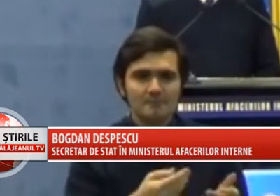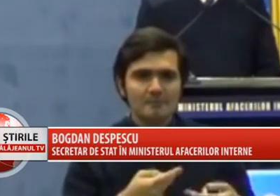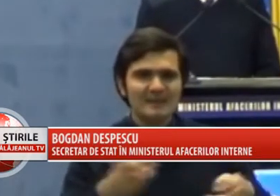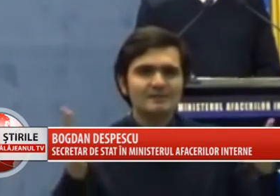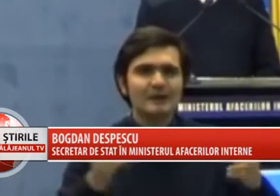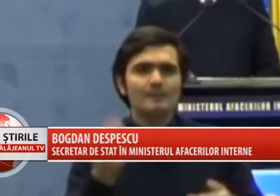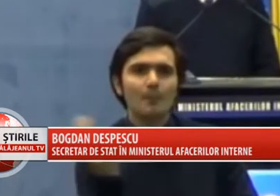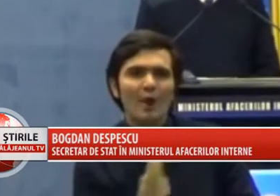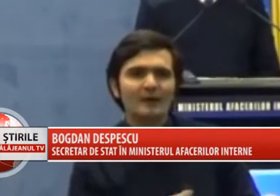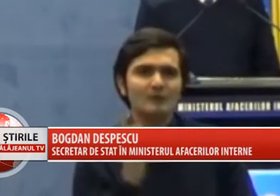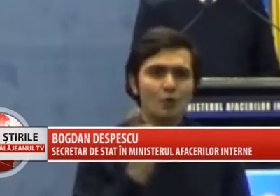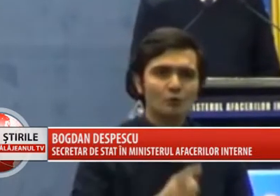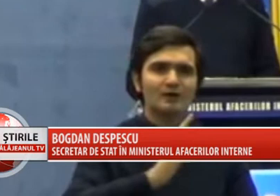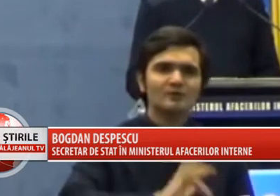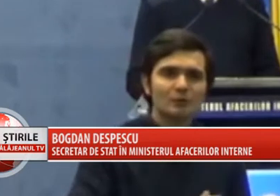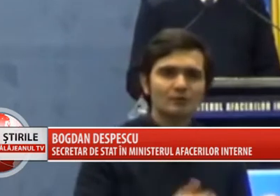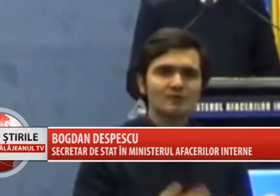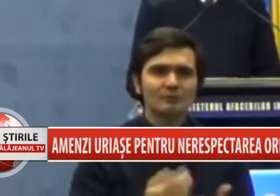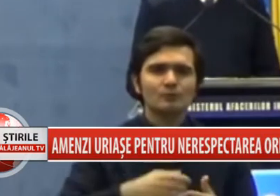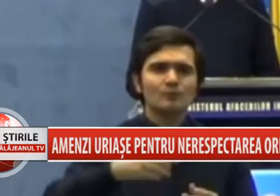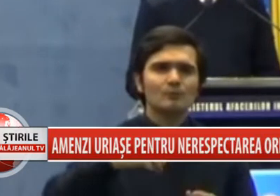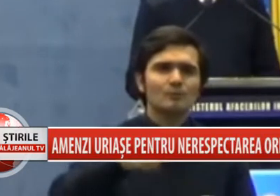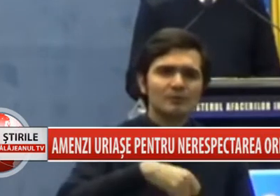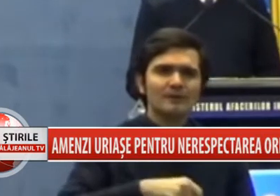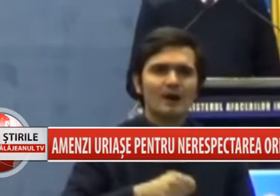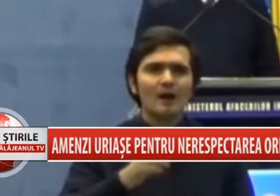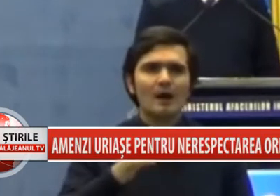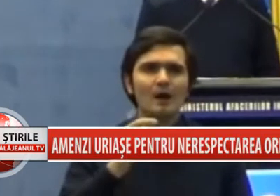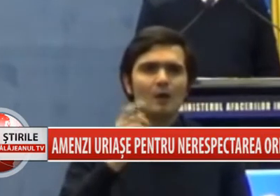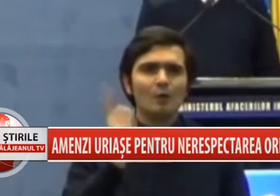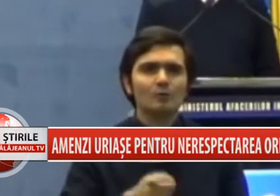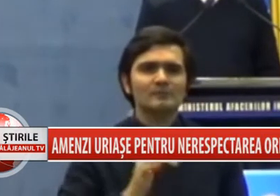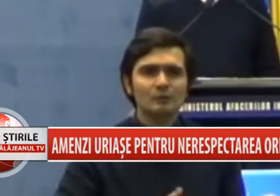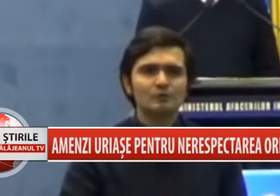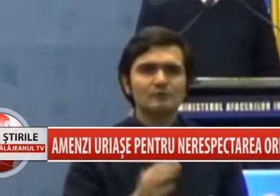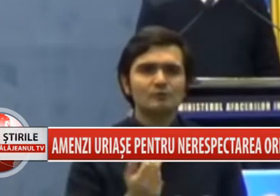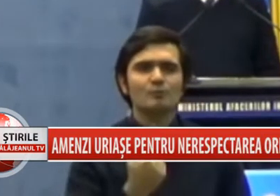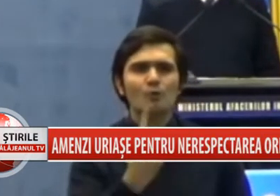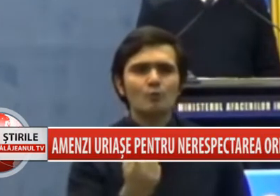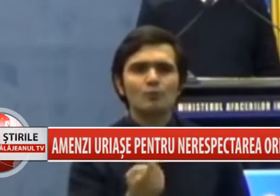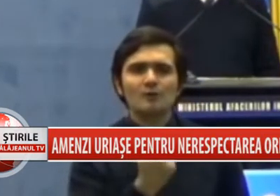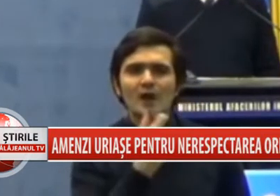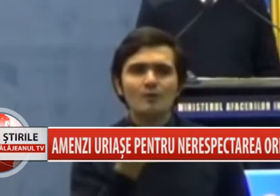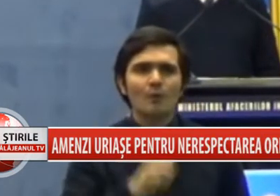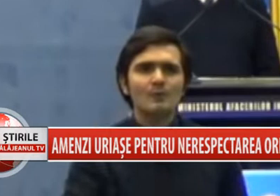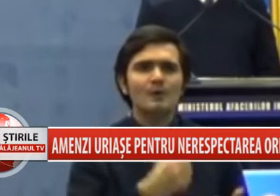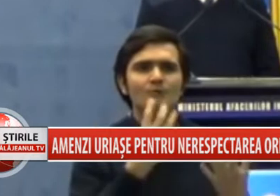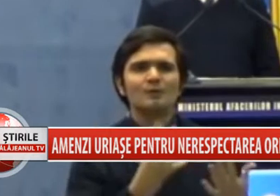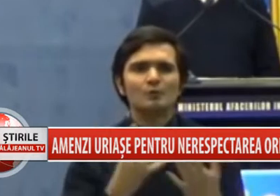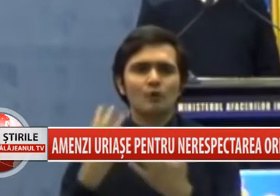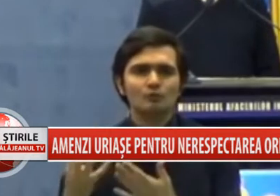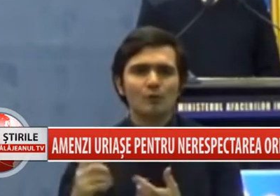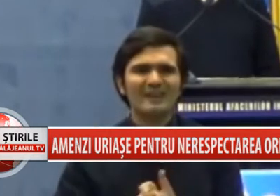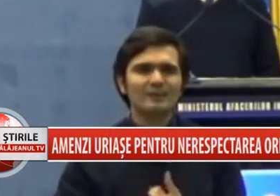urgență pentru modificarea și completarea Ordonanței de urgență a Guvernului numărul 1 din 1999, privind regimul stării de